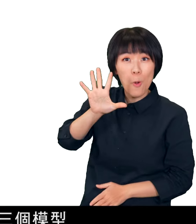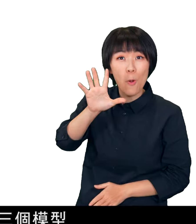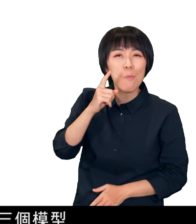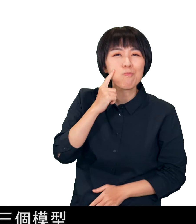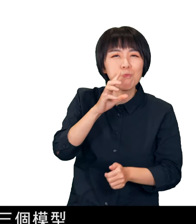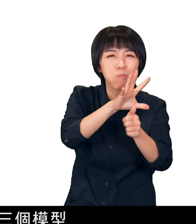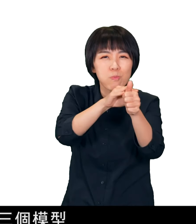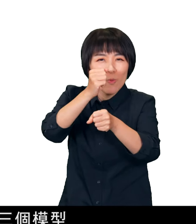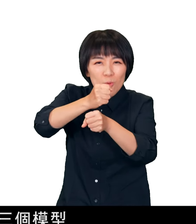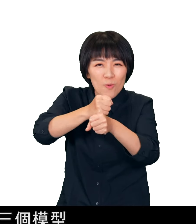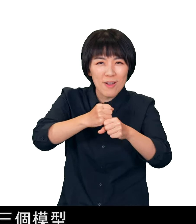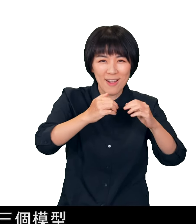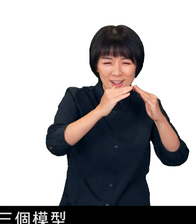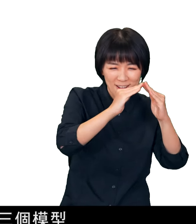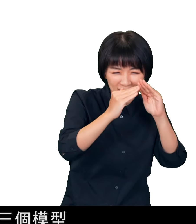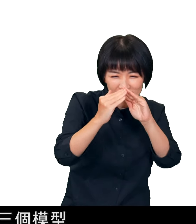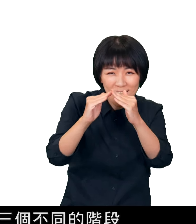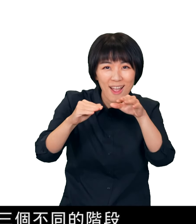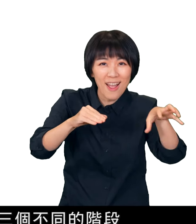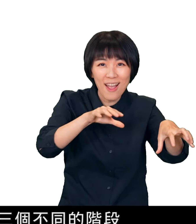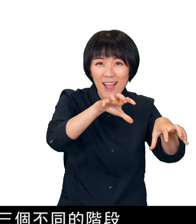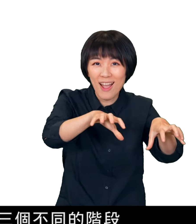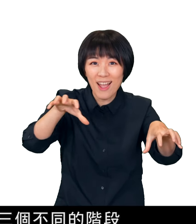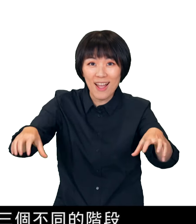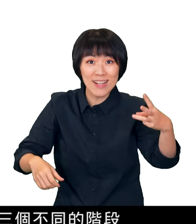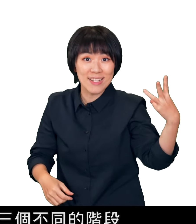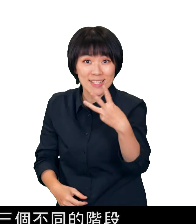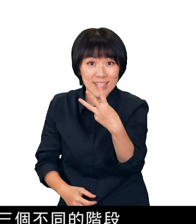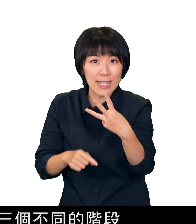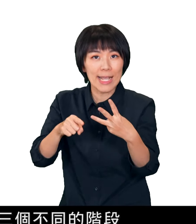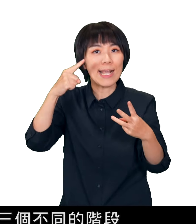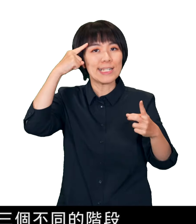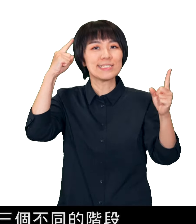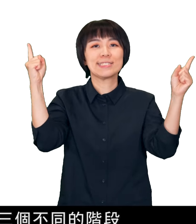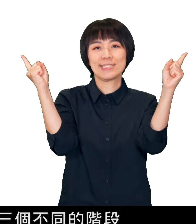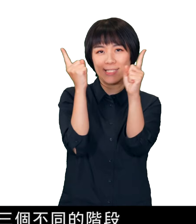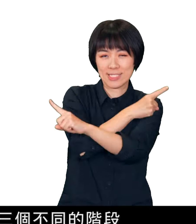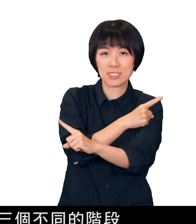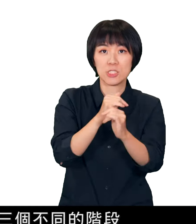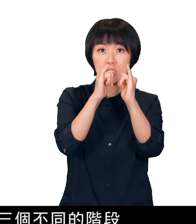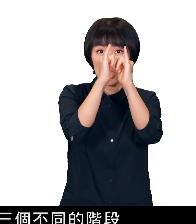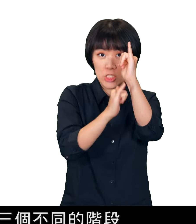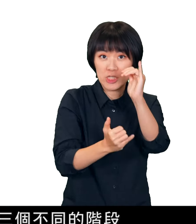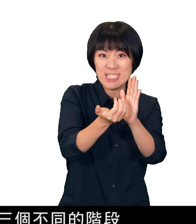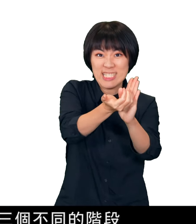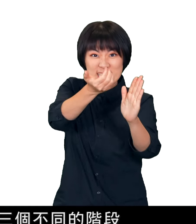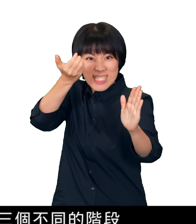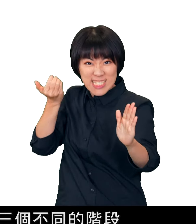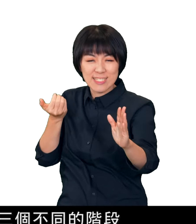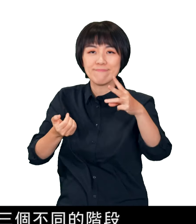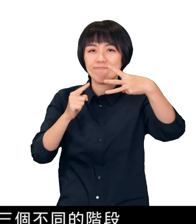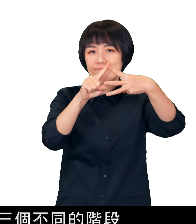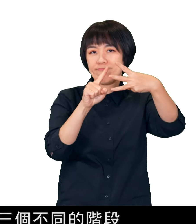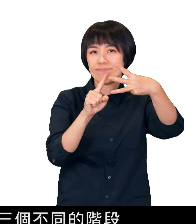这里的三个模型代表史前时代三个不同的阶段。